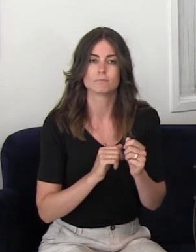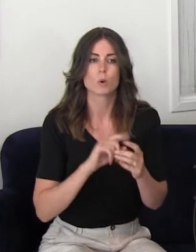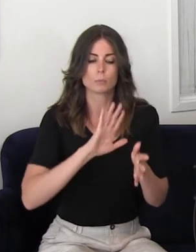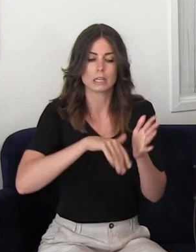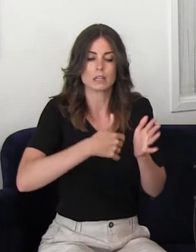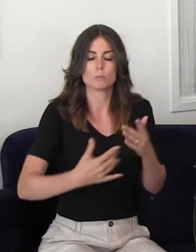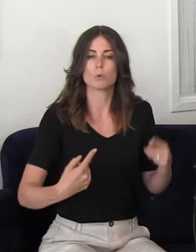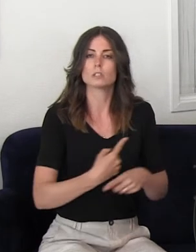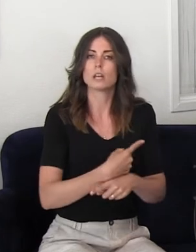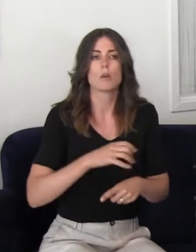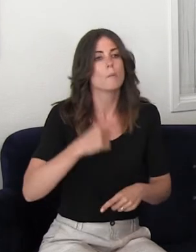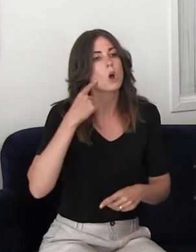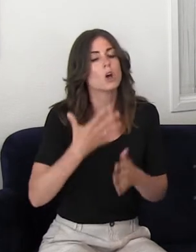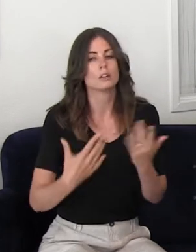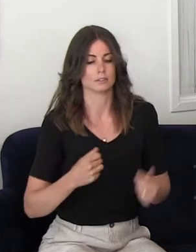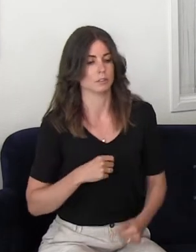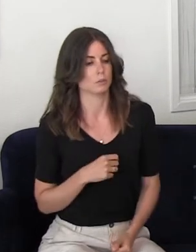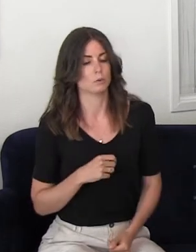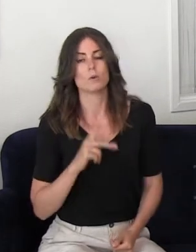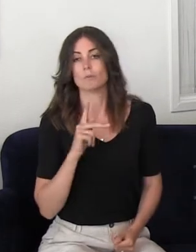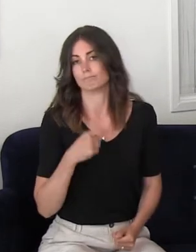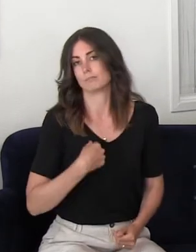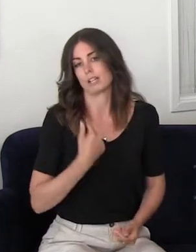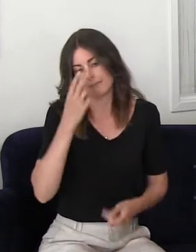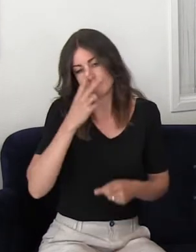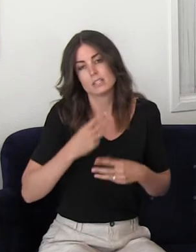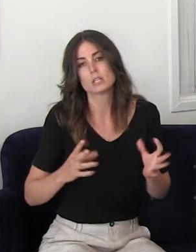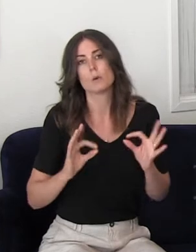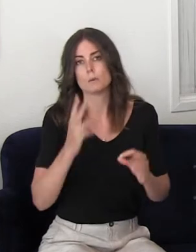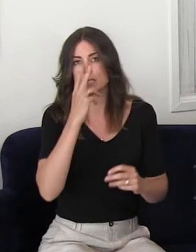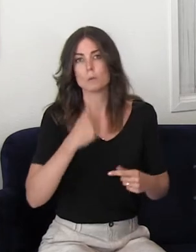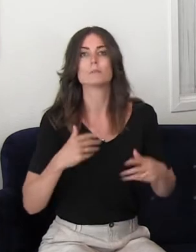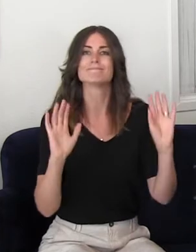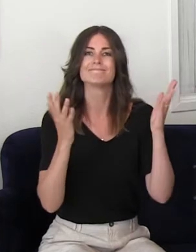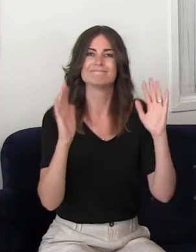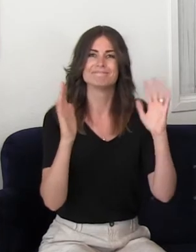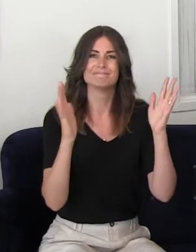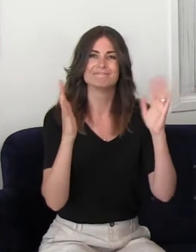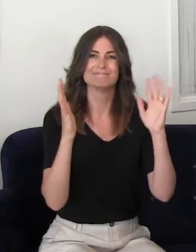inte hör. Karin, du kan väl visa hur man gör för de som inte vet.